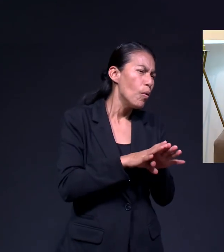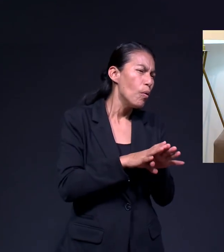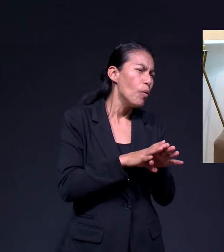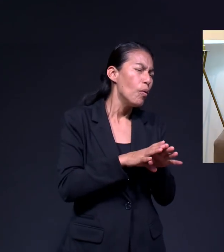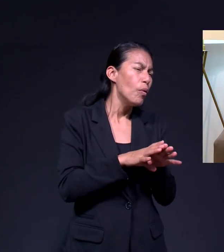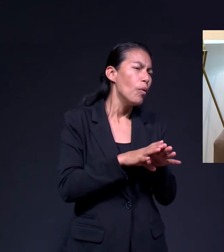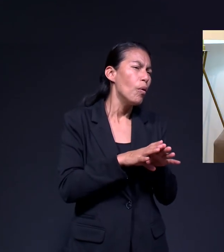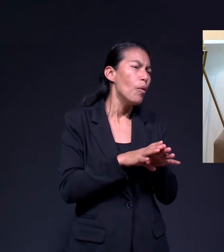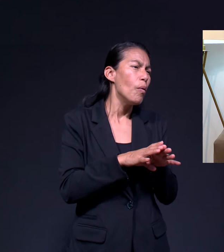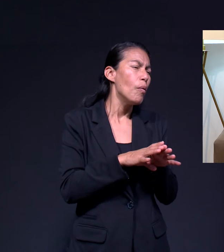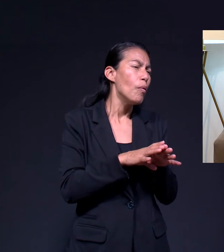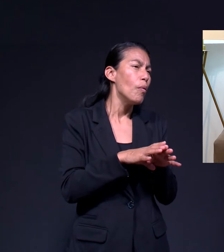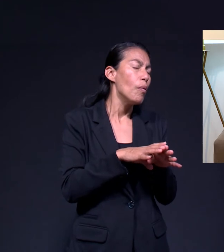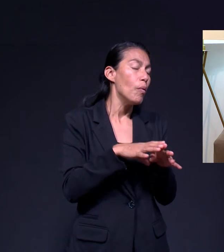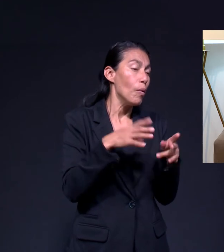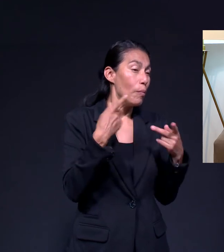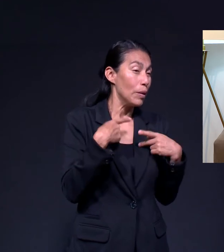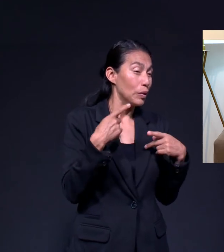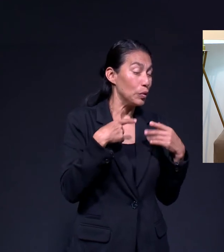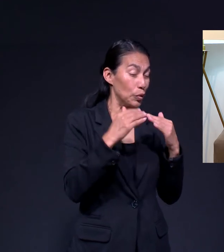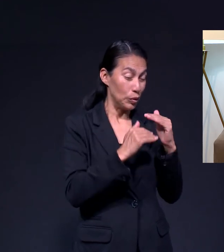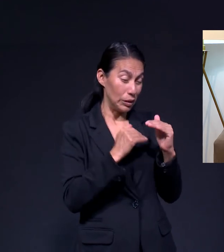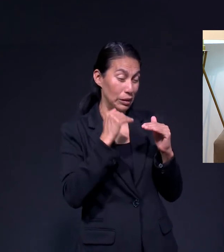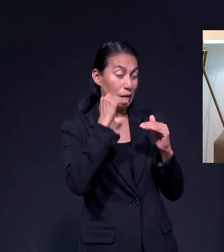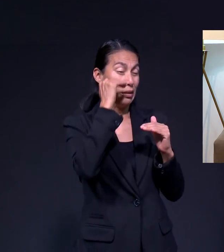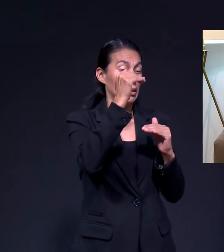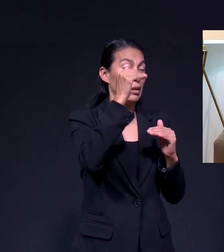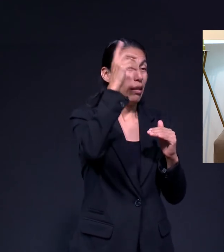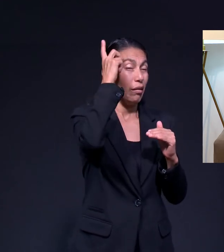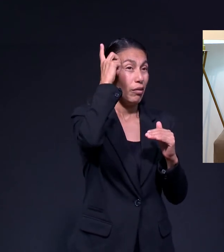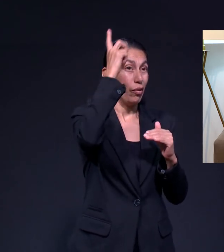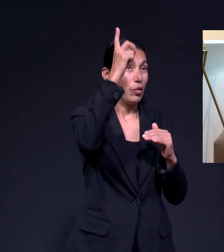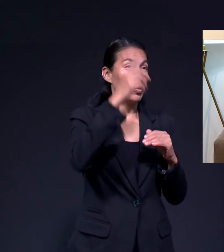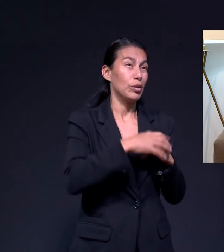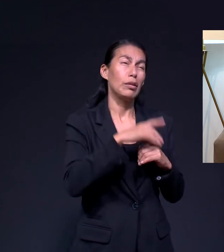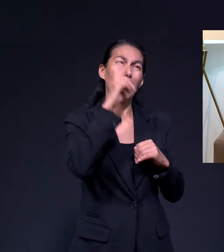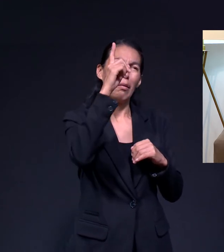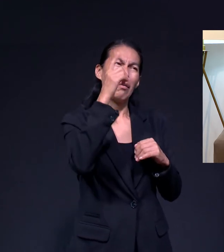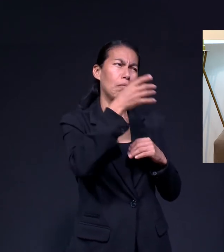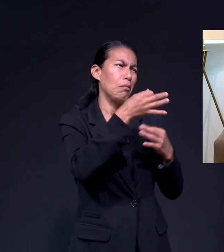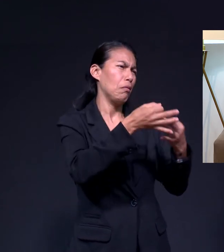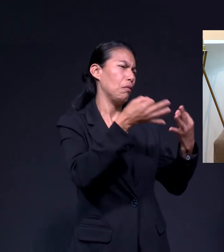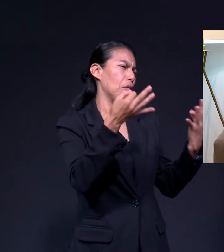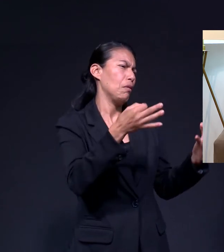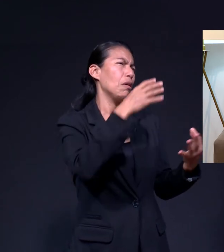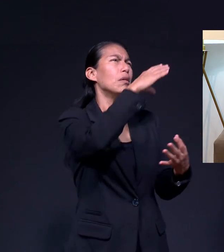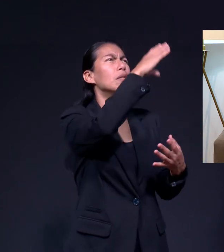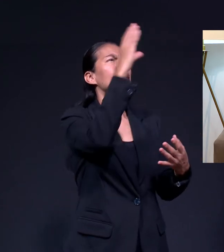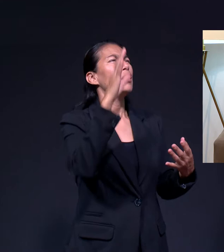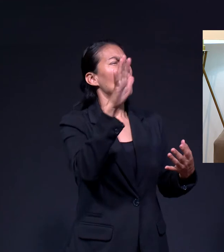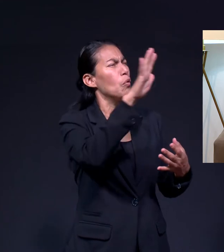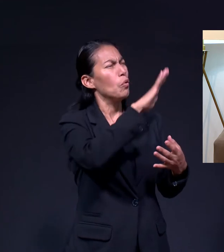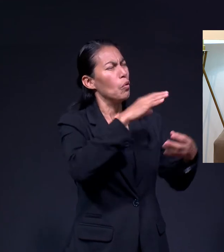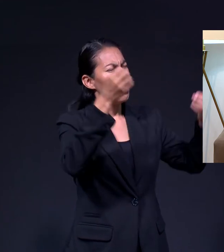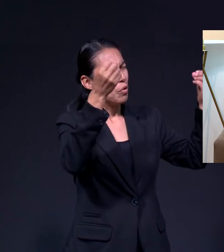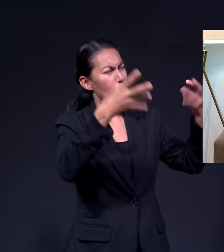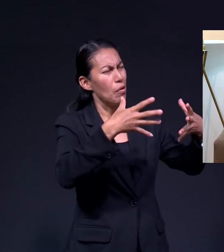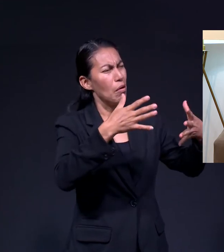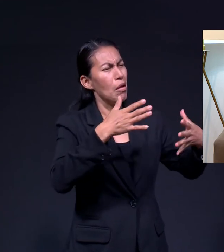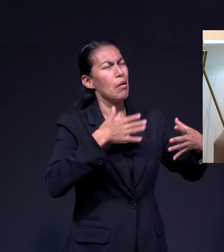eso es maravilloso el compañerismo con un ser extraordinario como dios creador del cielo y de la